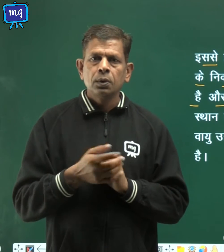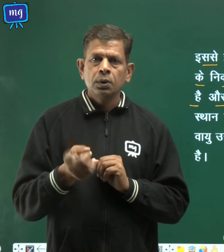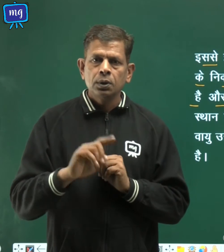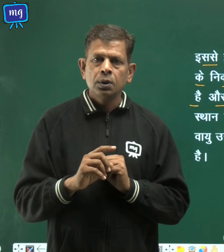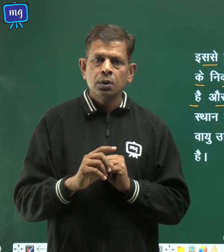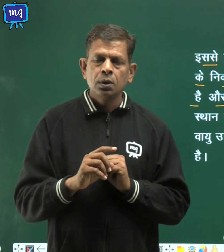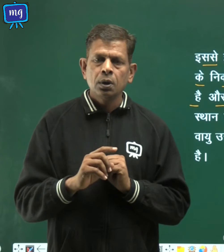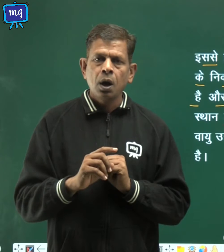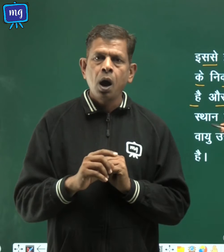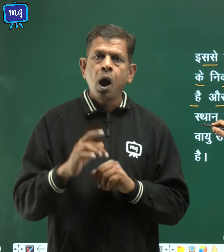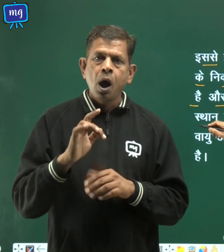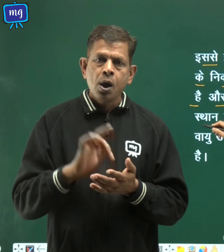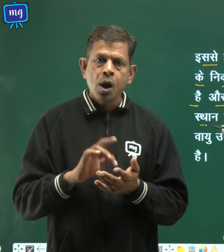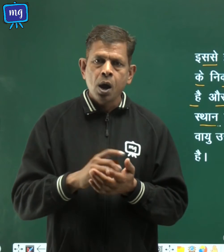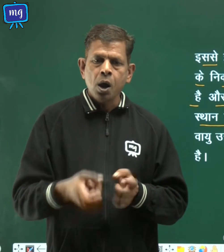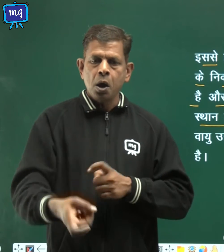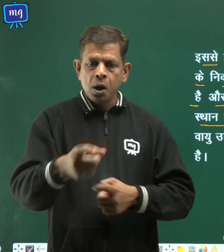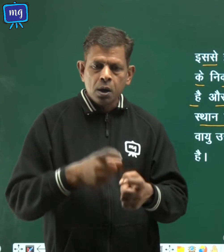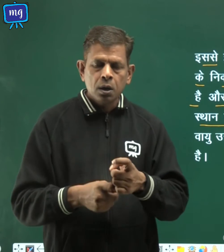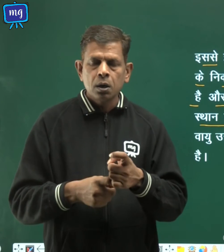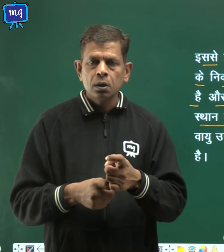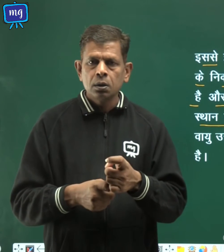जिसका स्थान लेने के लिए